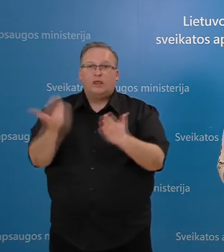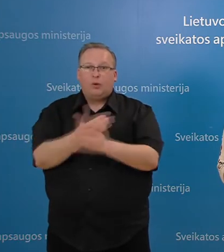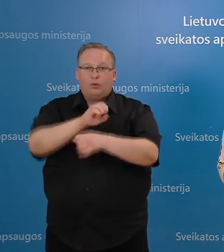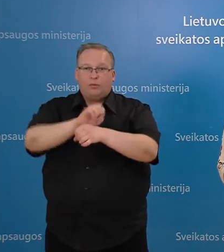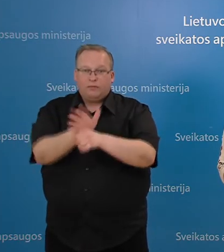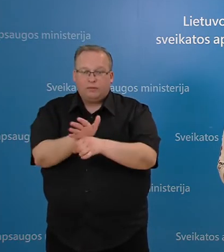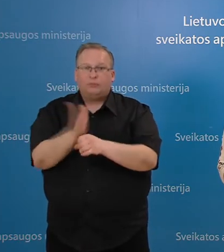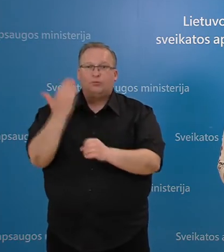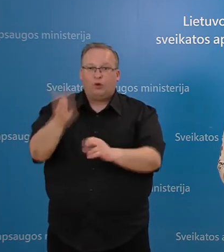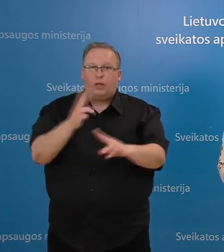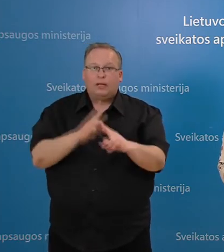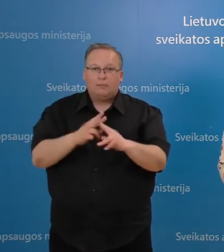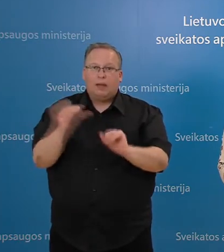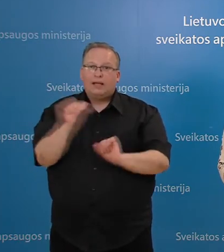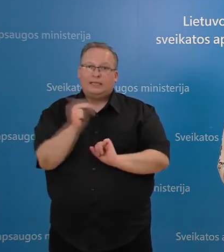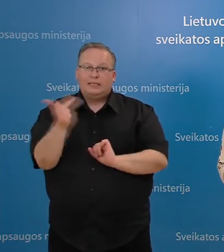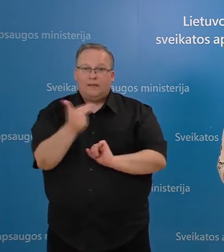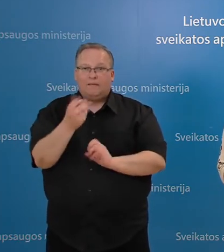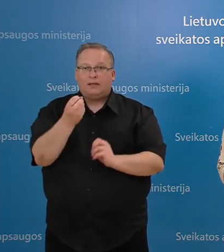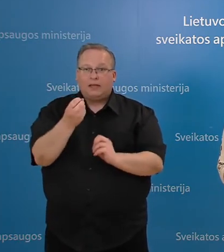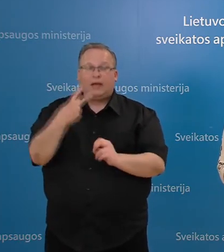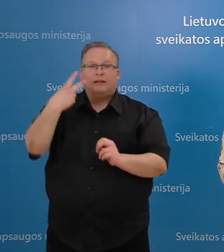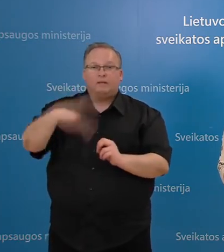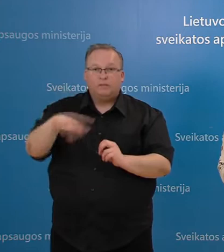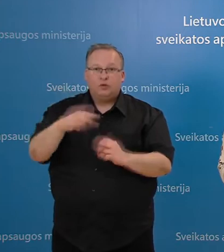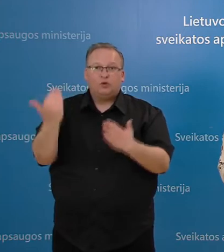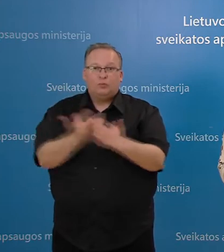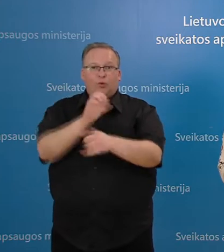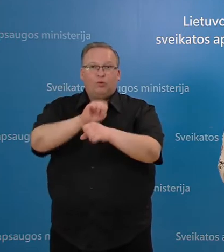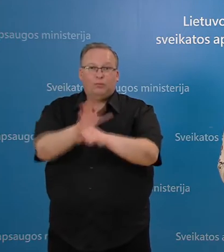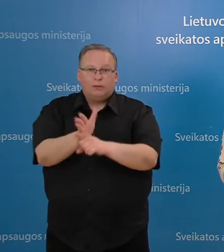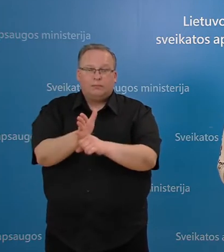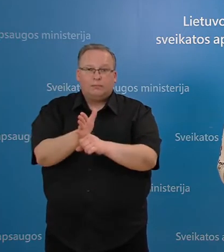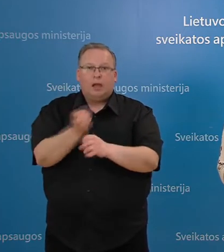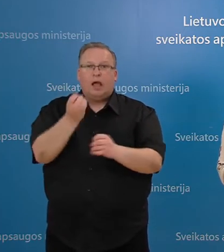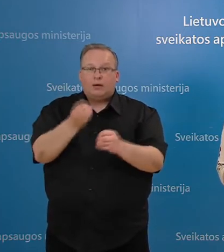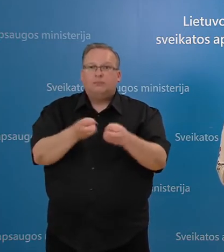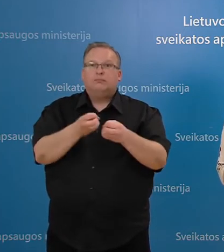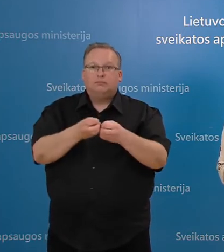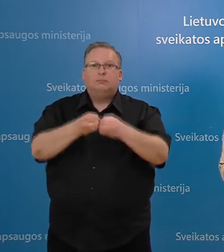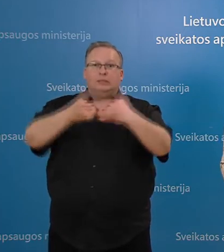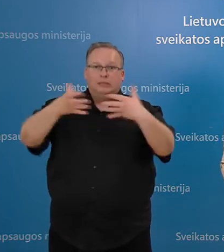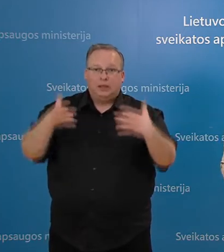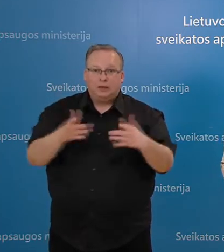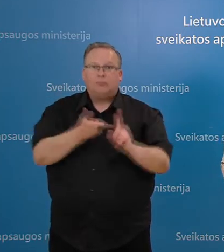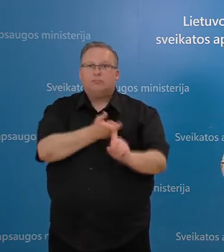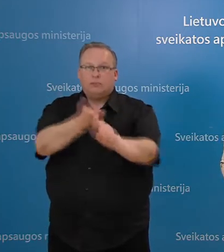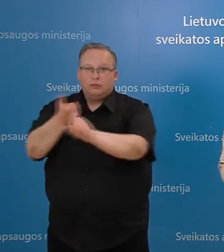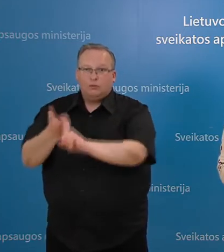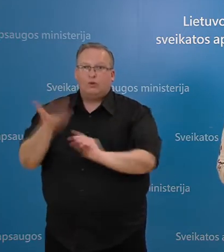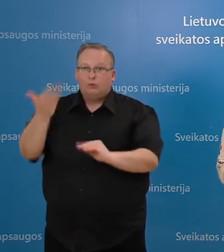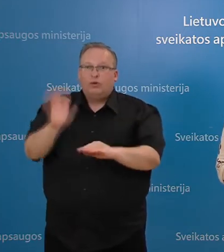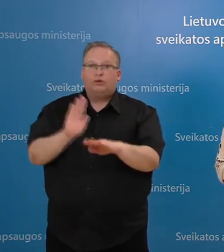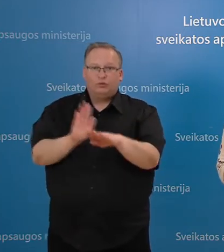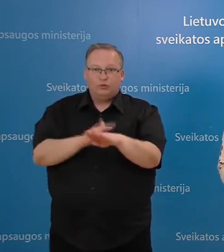koronaviruso atvejai. Per savaitgalį dar 20 naujų atvejų. Ar augantį užsikrėtimų skaičių siejate su